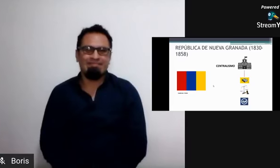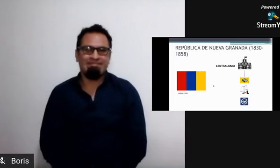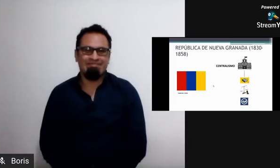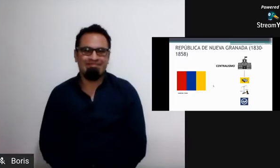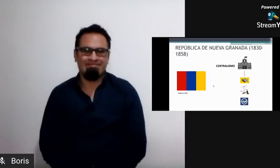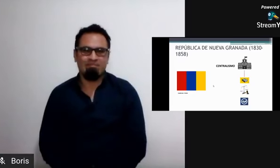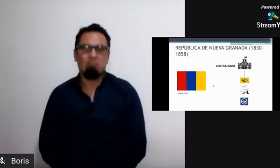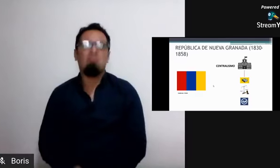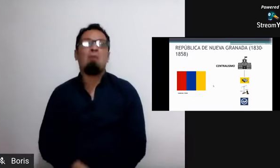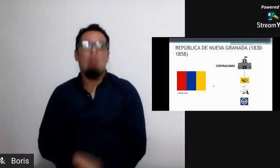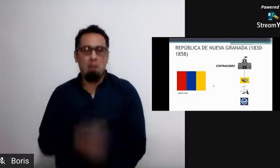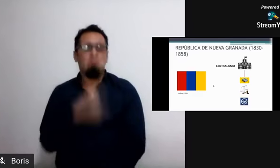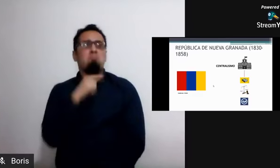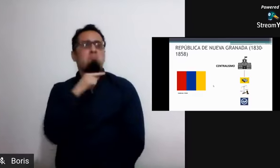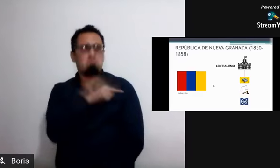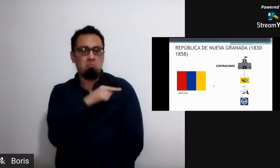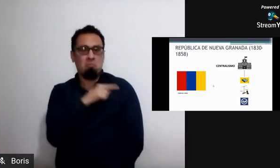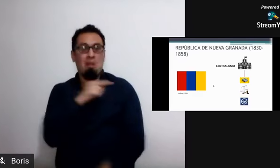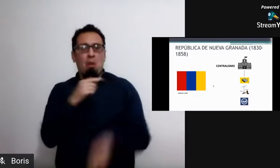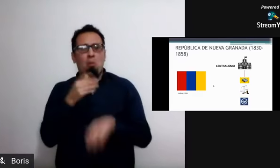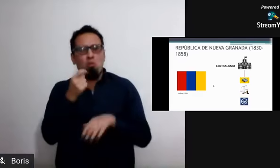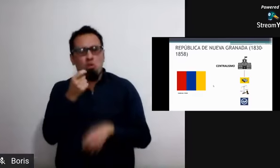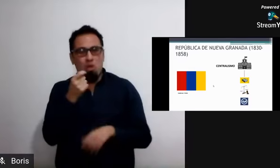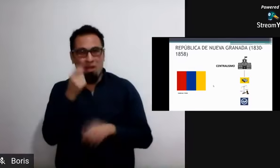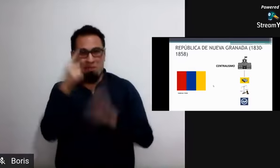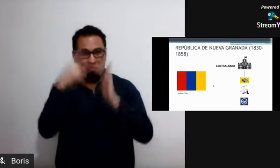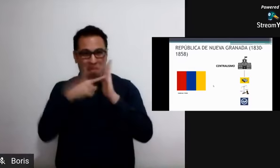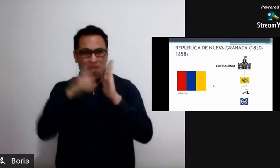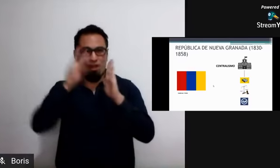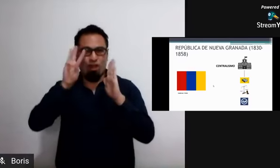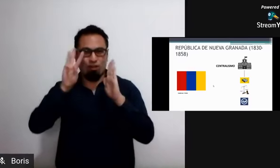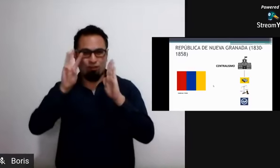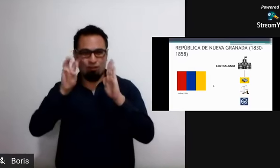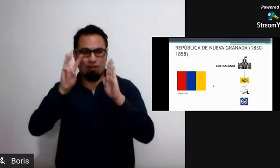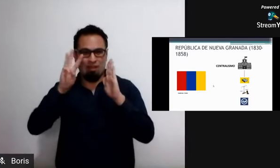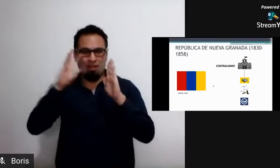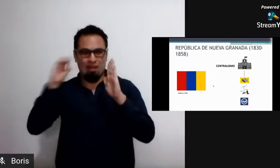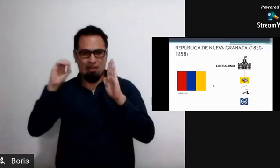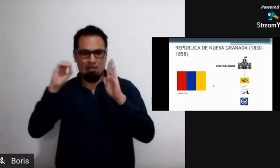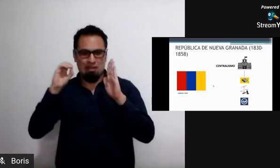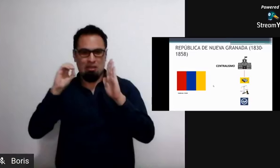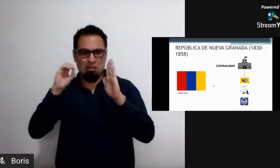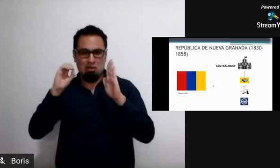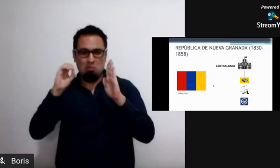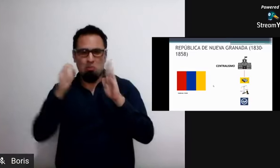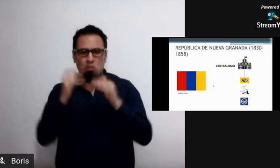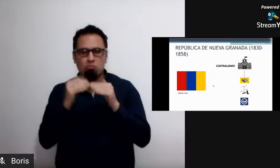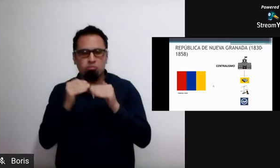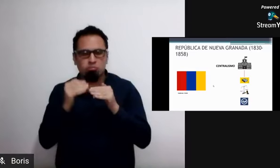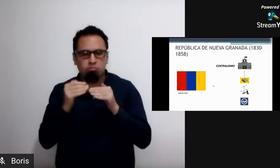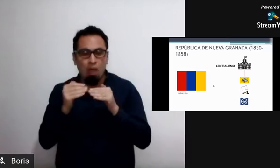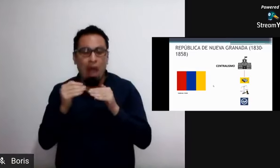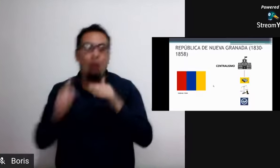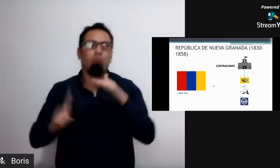orientación diferente a como la conocemos hoy en día. Y para el